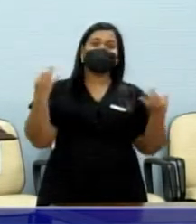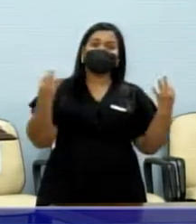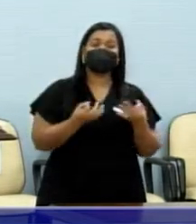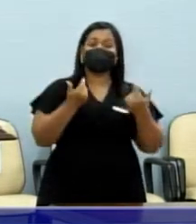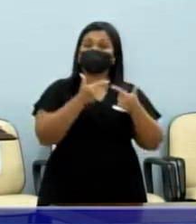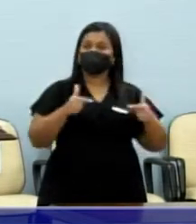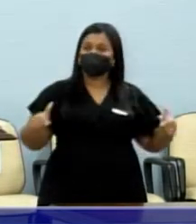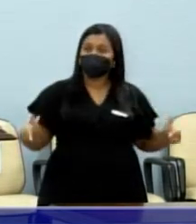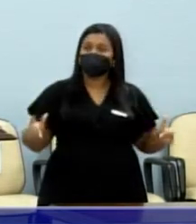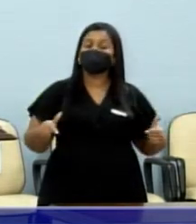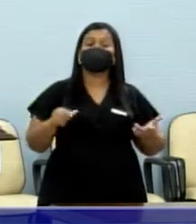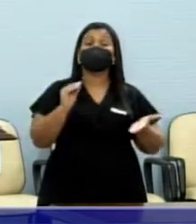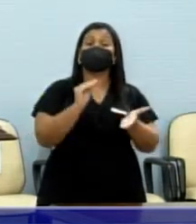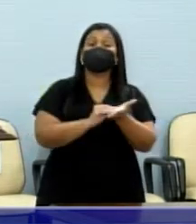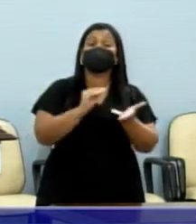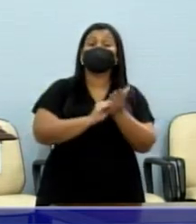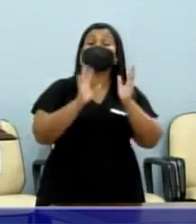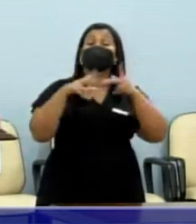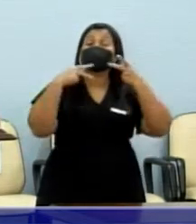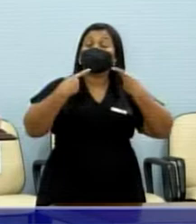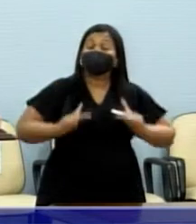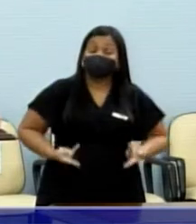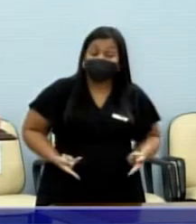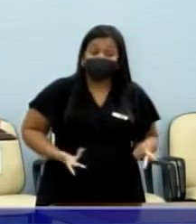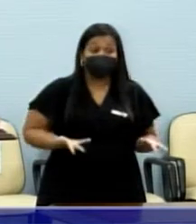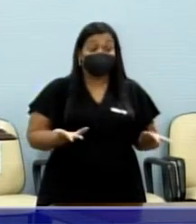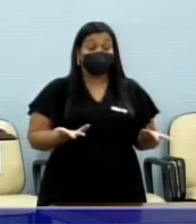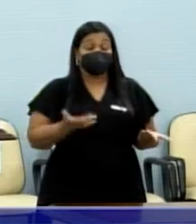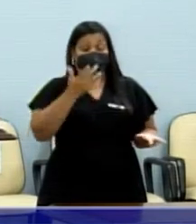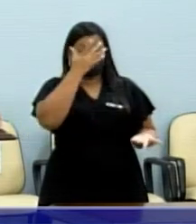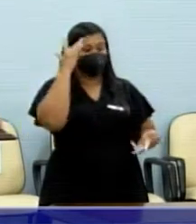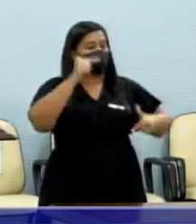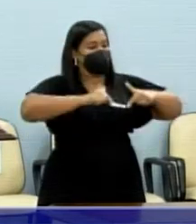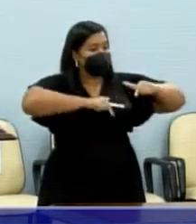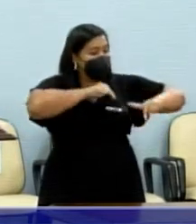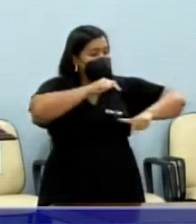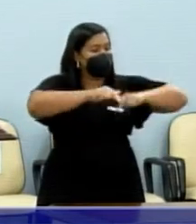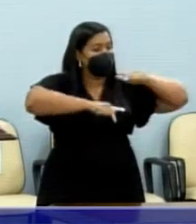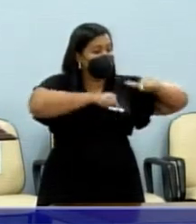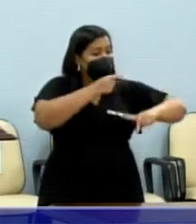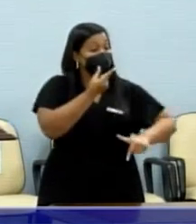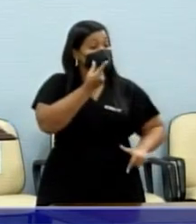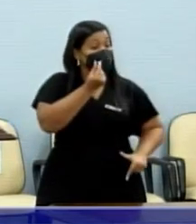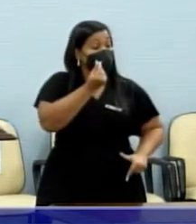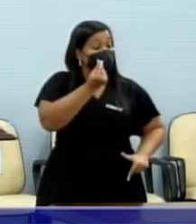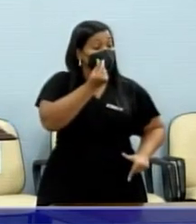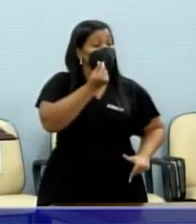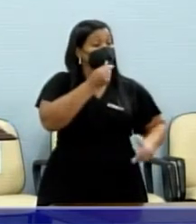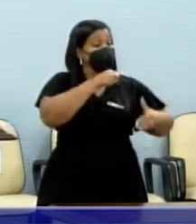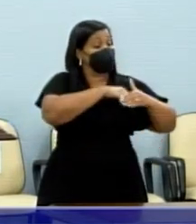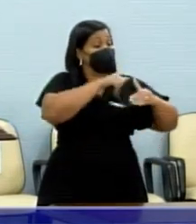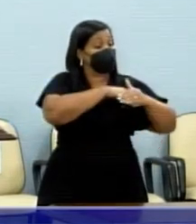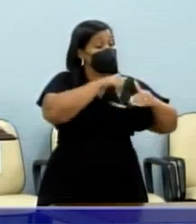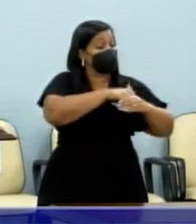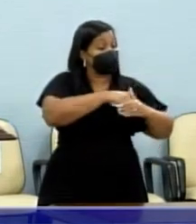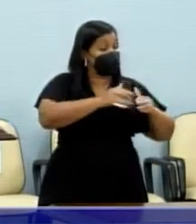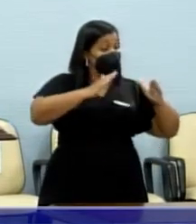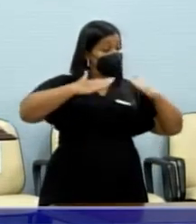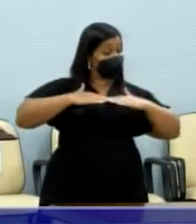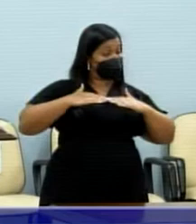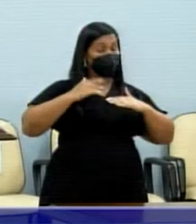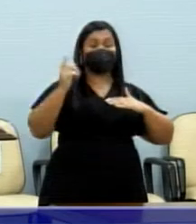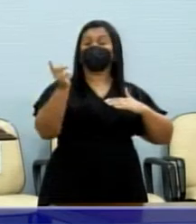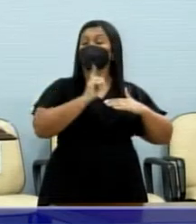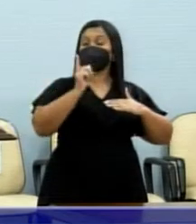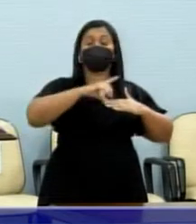desonesto, isso é desumano. Como que o trabalhador, aquele que gera a riqueza, não fica com ela? Para ele